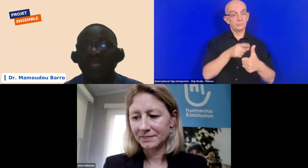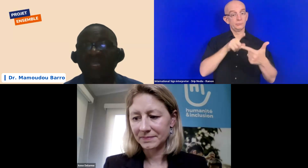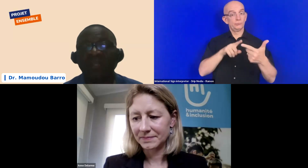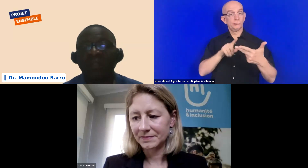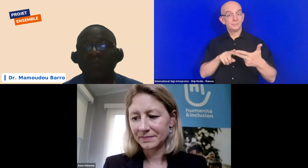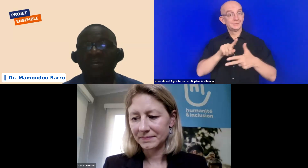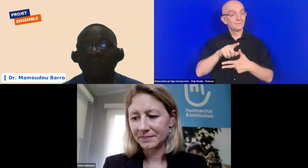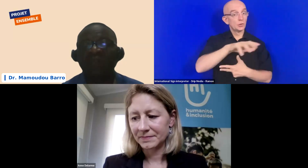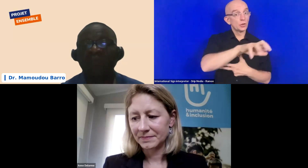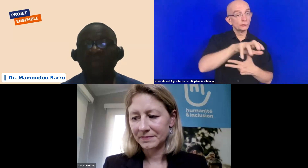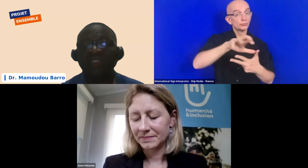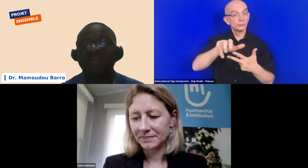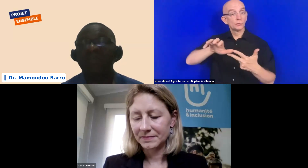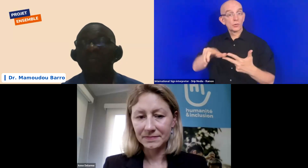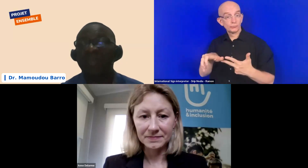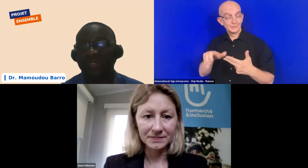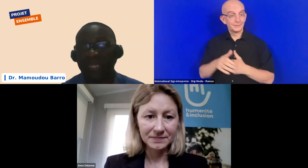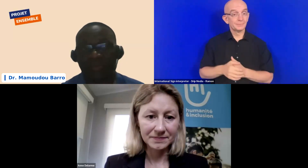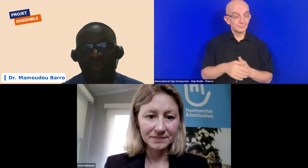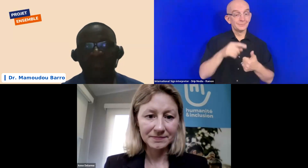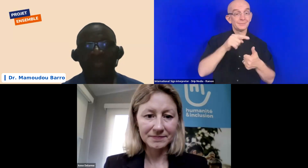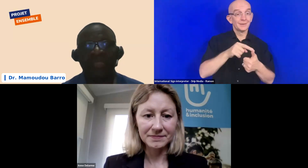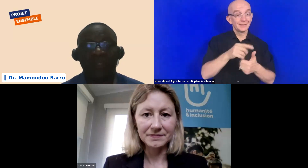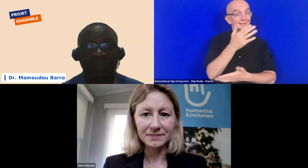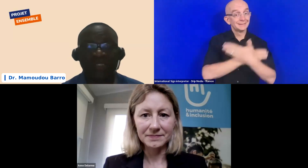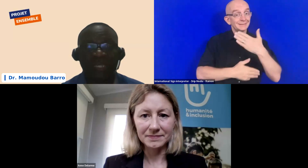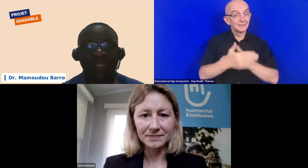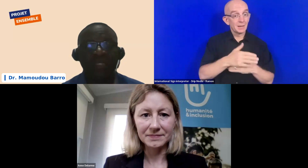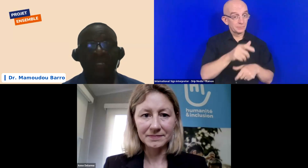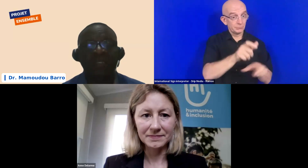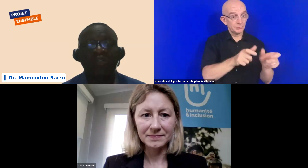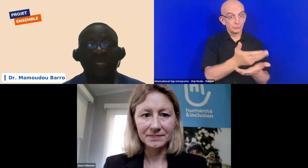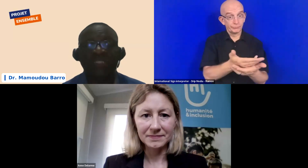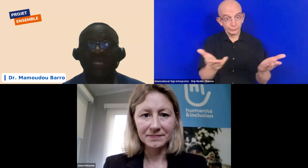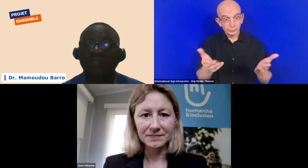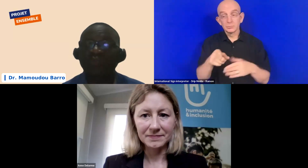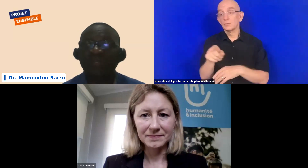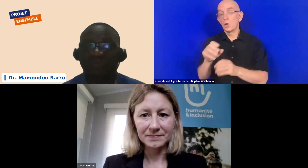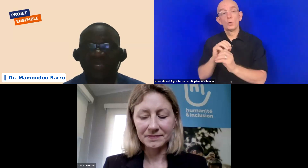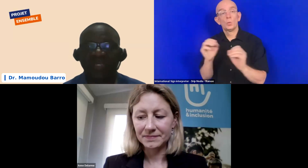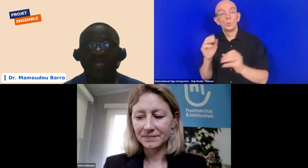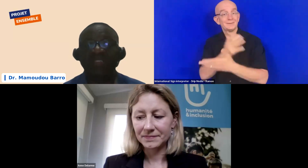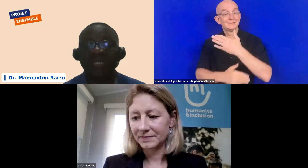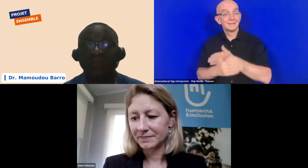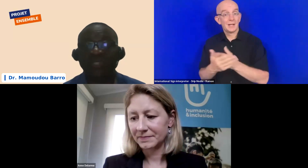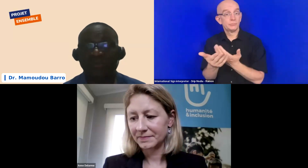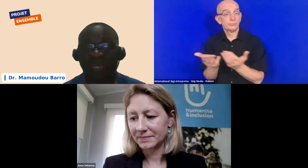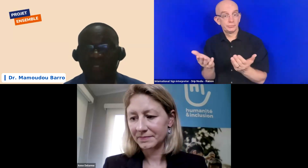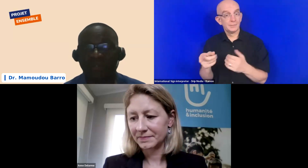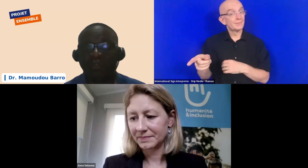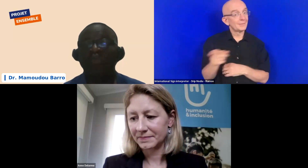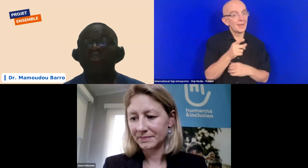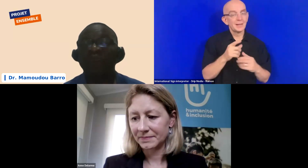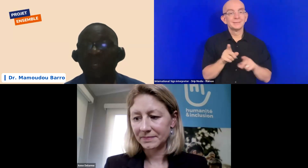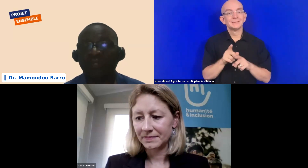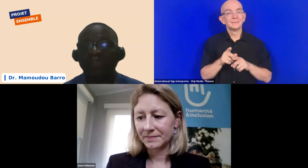En effet, nous avons formé 120 pères éducateurs adolescents, soit 50% de filles et 50% de